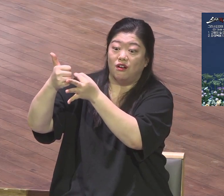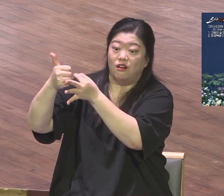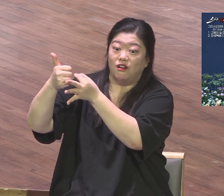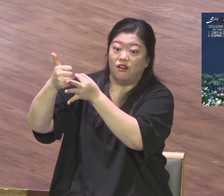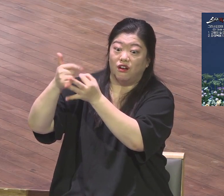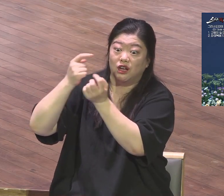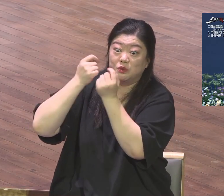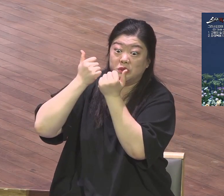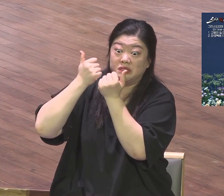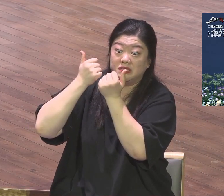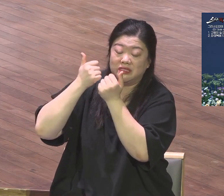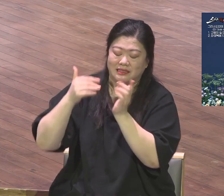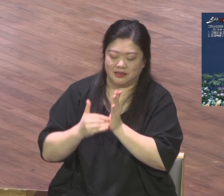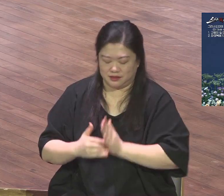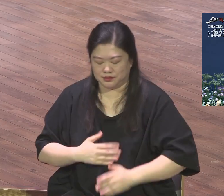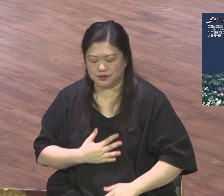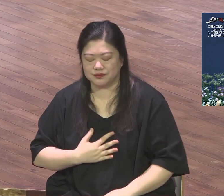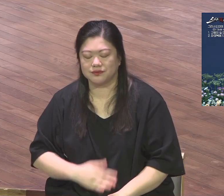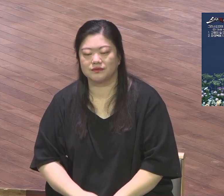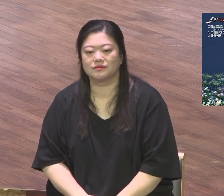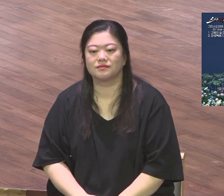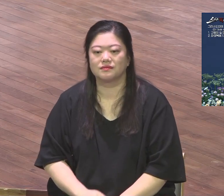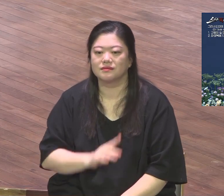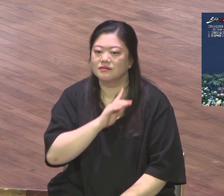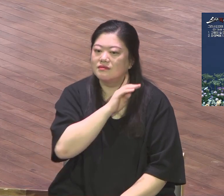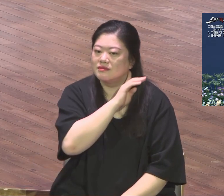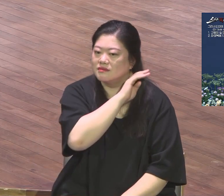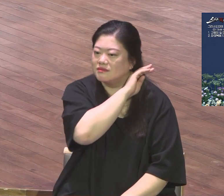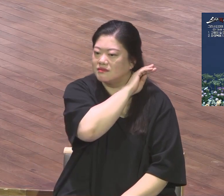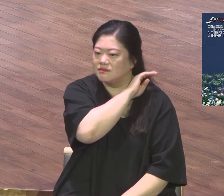여러분, 하나님을 아저씨라고 부르면 소용이 없습니다.